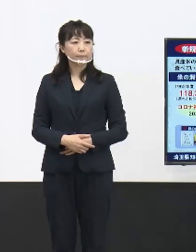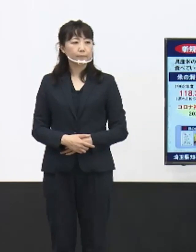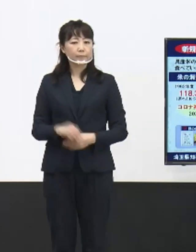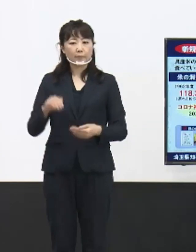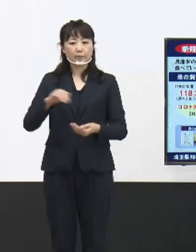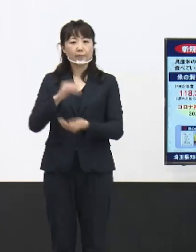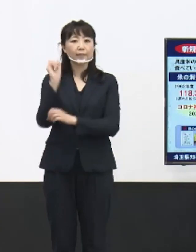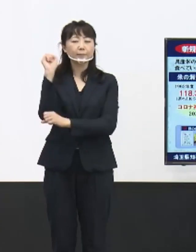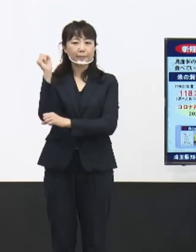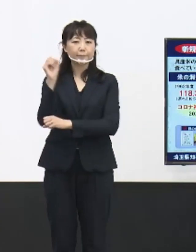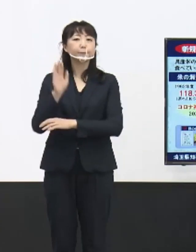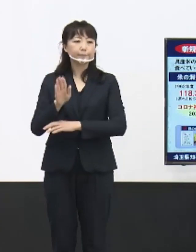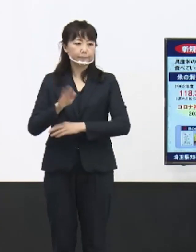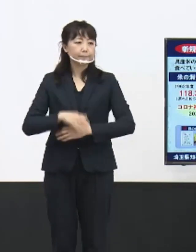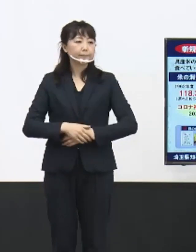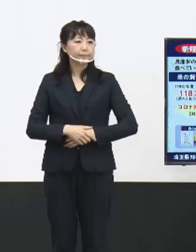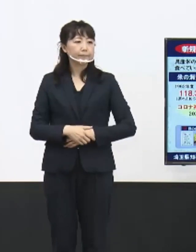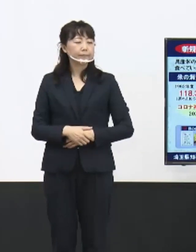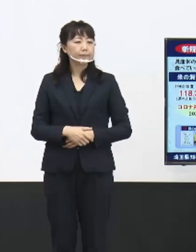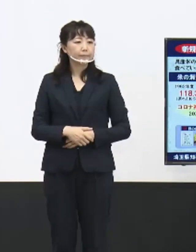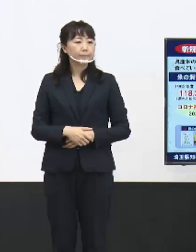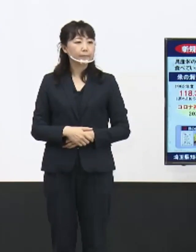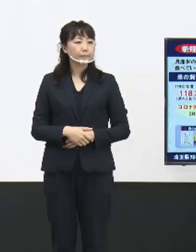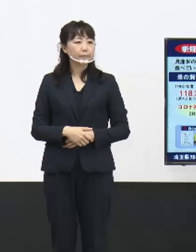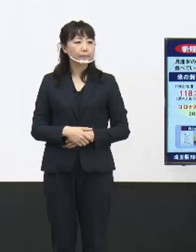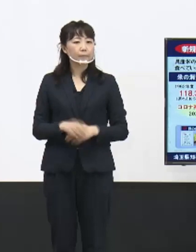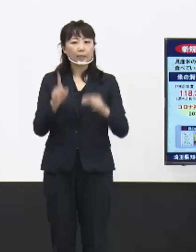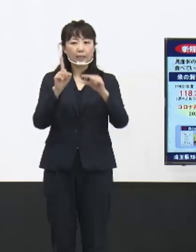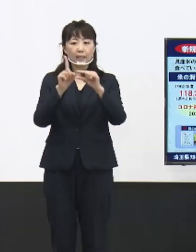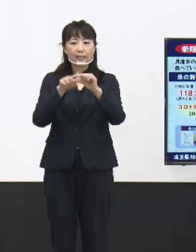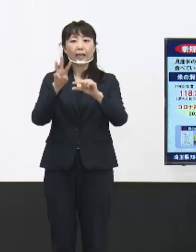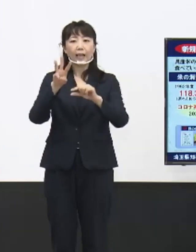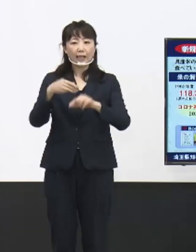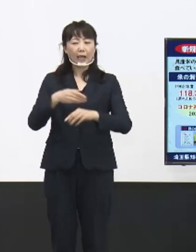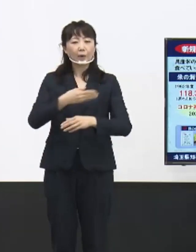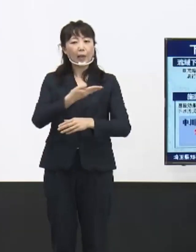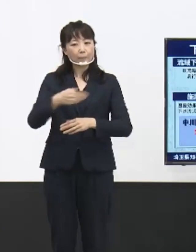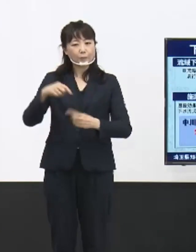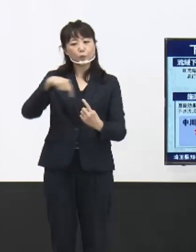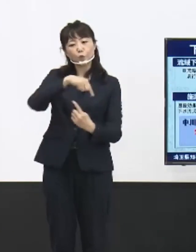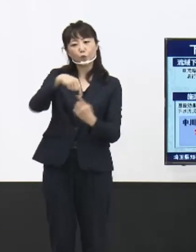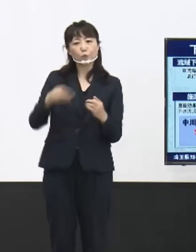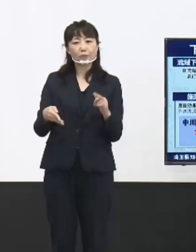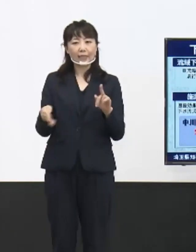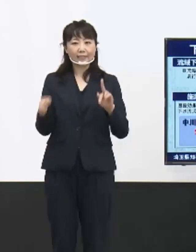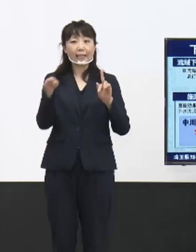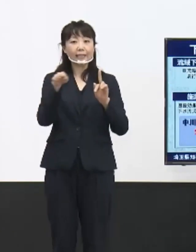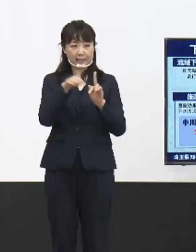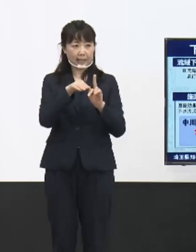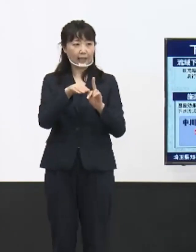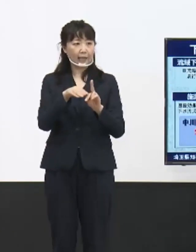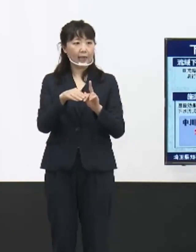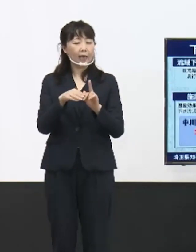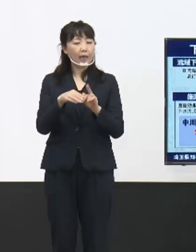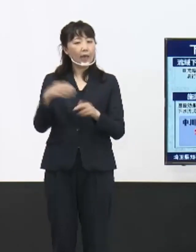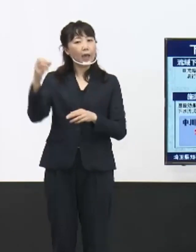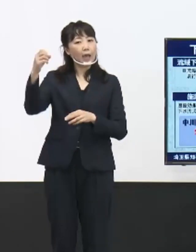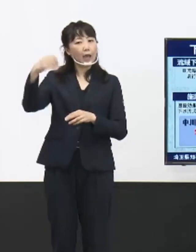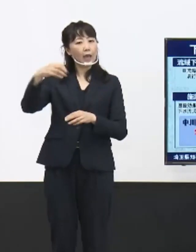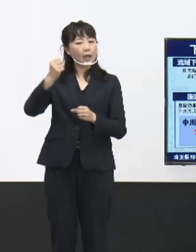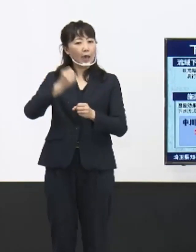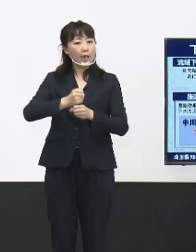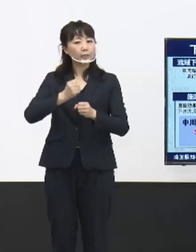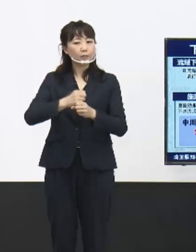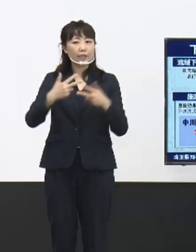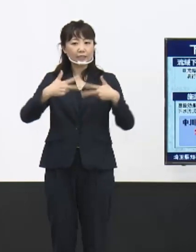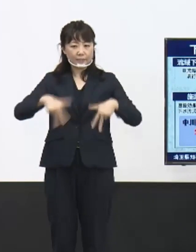埼玉新聞、新井と申します。中川水循環センターの汚泥消火バイオガス、発電システムについてお伺いいた